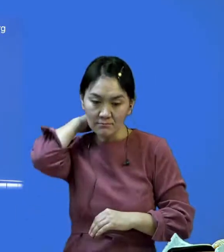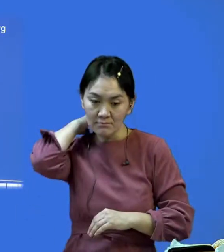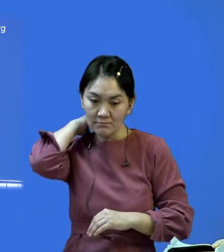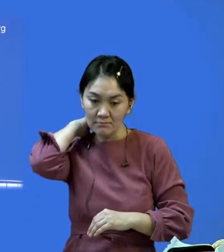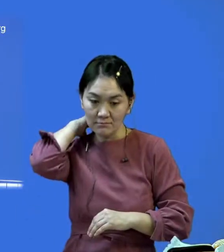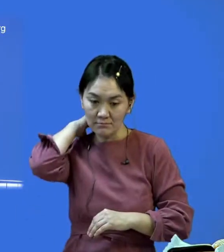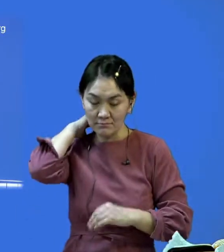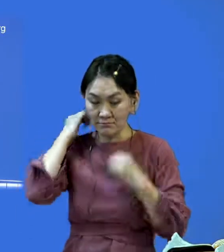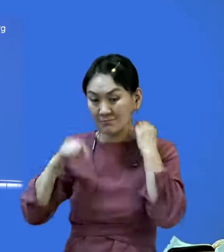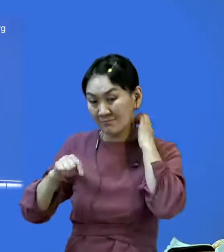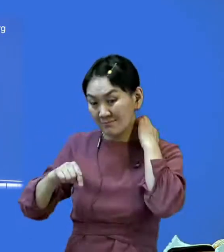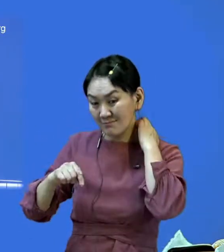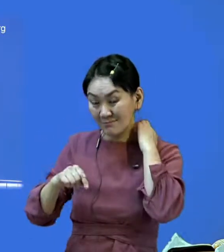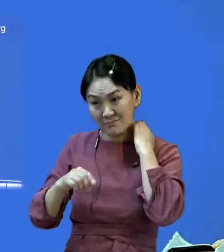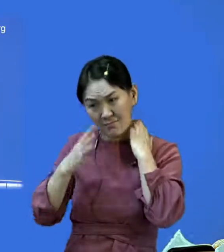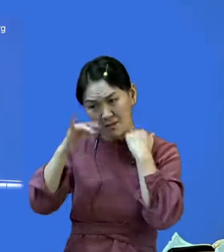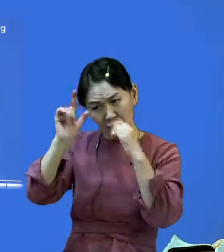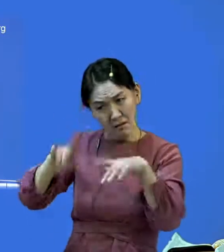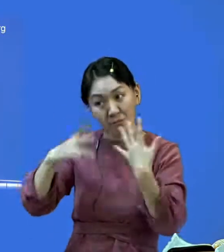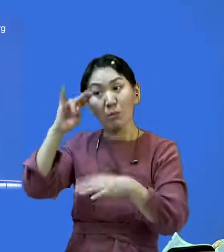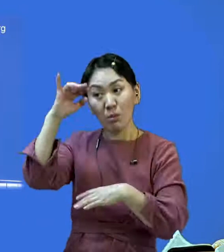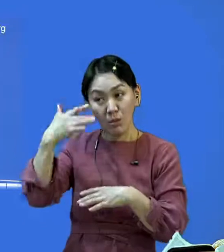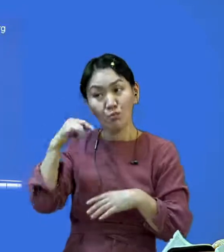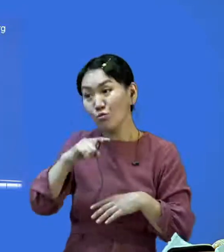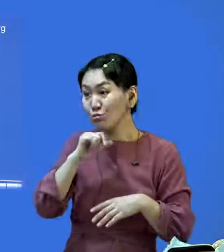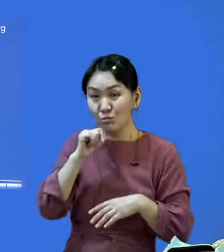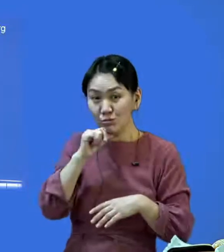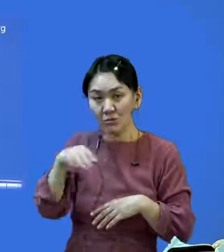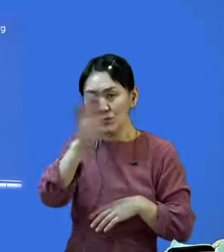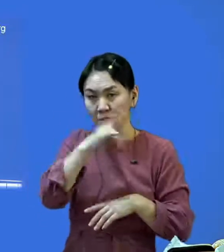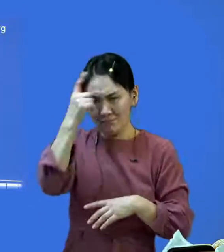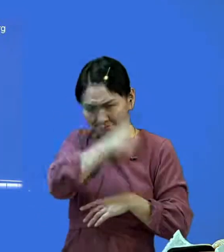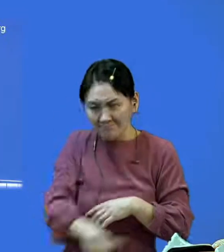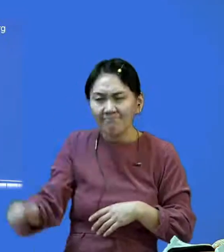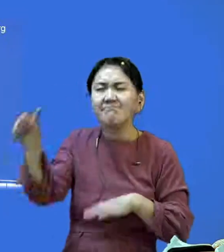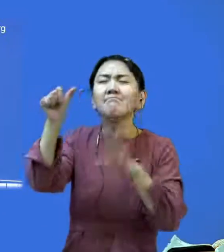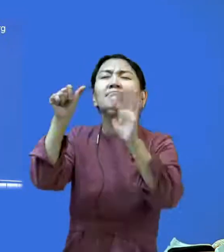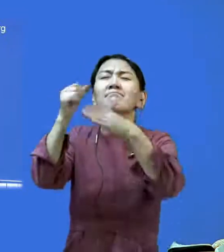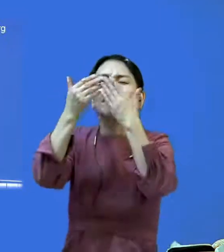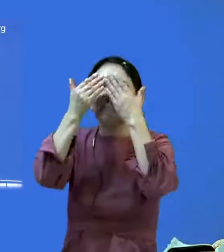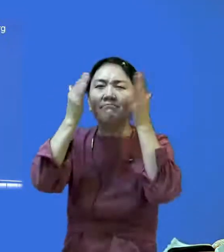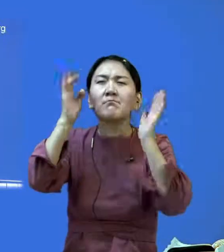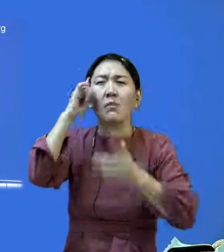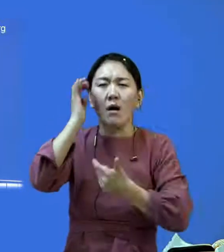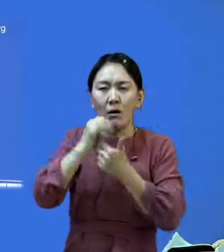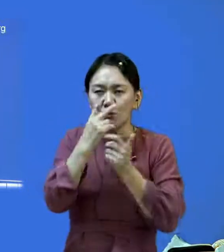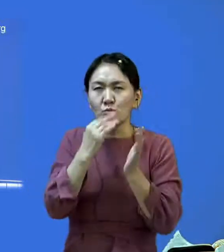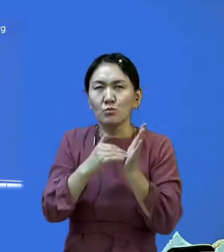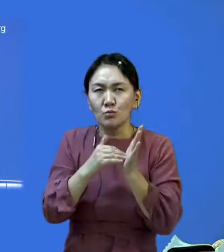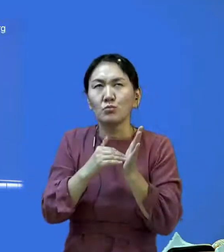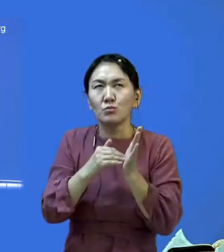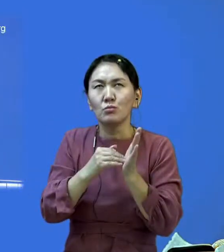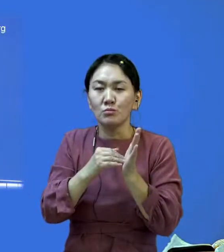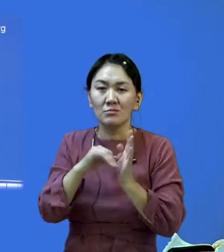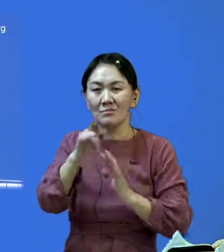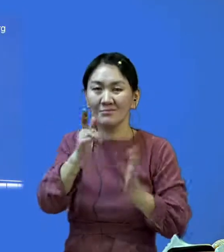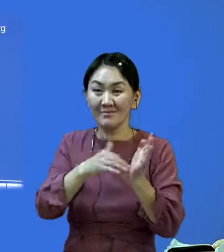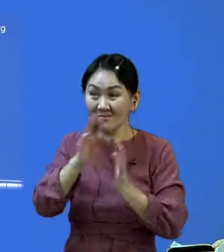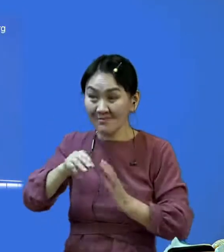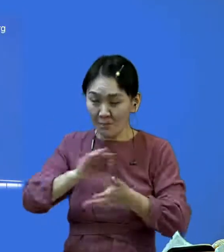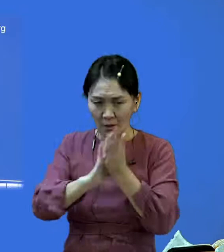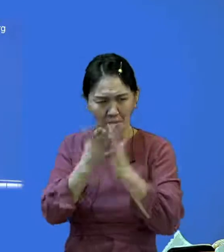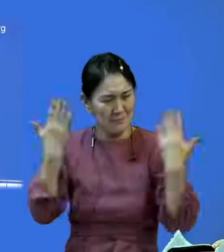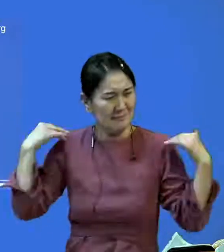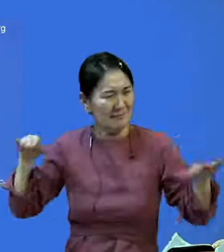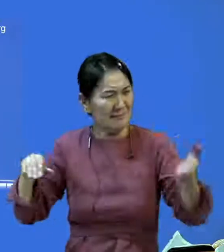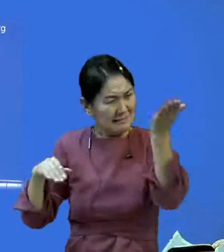Энэ гайхалтай нэг үсэл биш үү? Бид өхөн бол үүнийг бүрэн ойлгохооргүй байна. Яагаад Тэнгэр элчээс илүү дээр нэгэн Тэнгэр элчээс арай доох